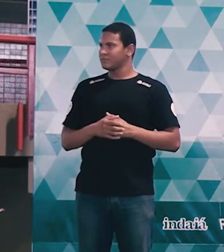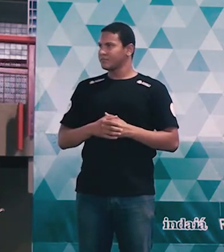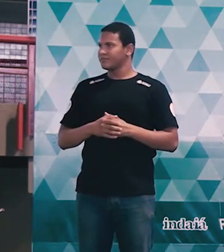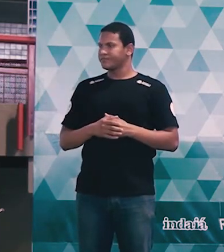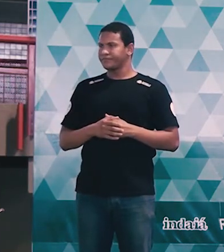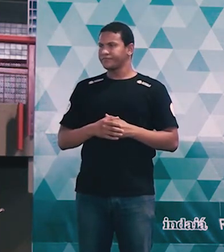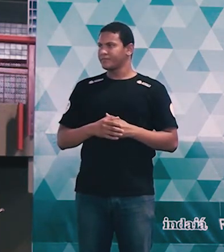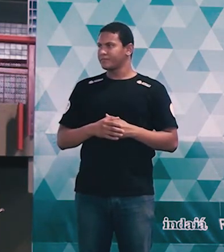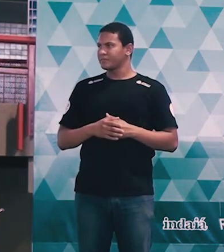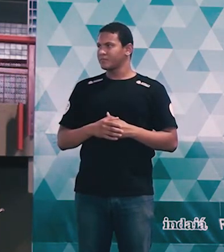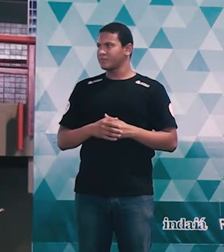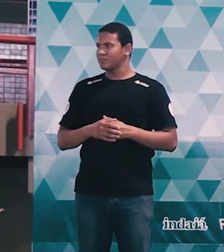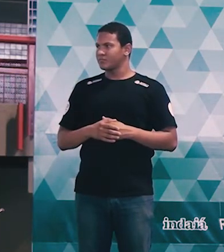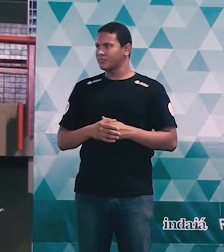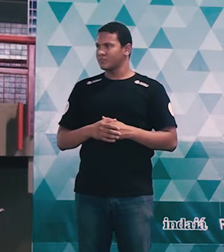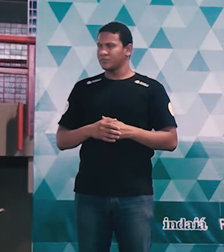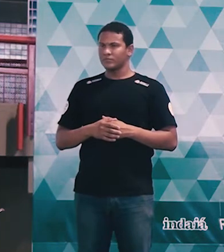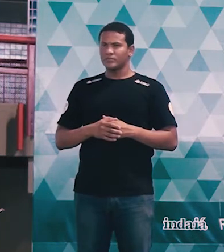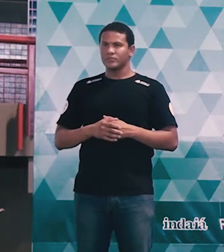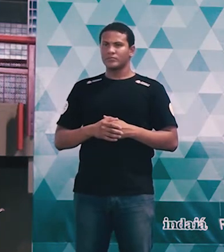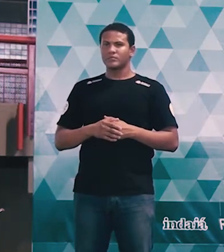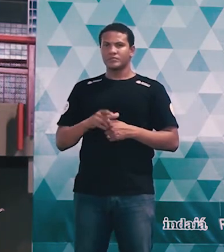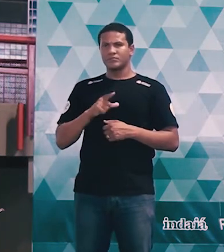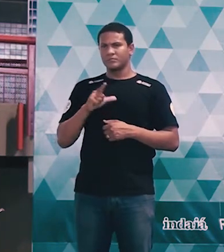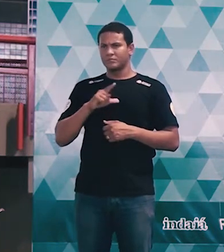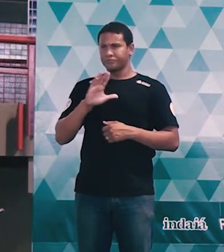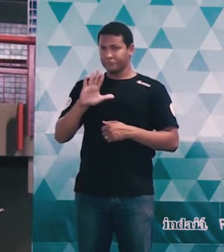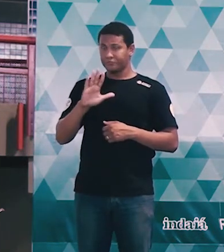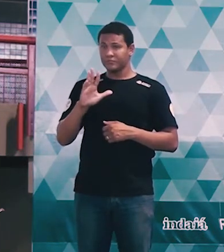primeira questão. Antes da gente começar a